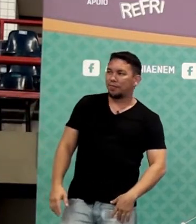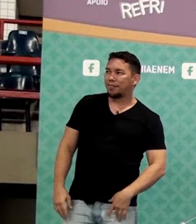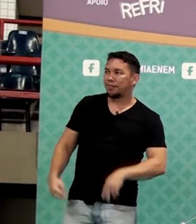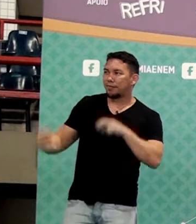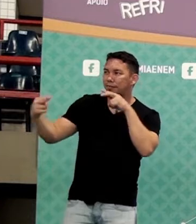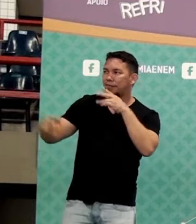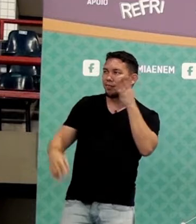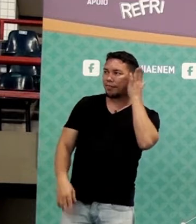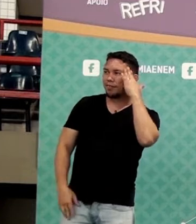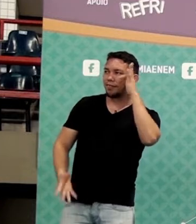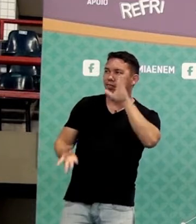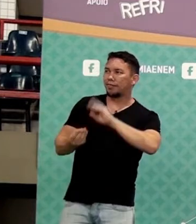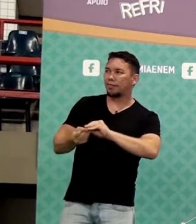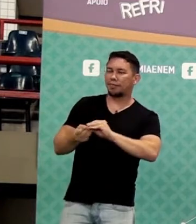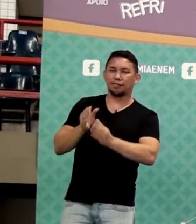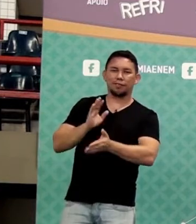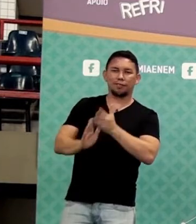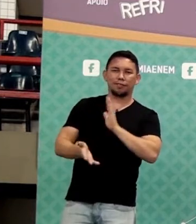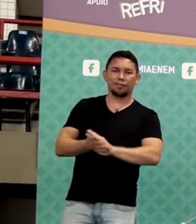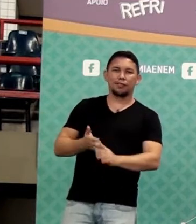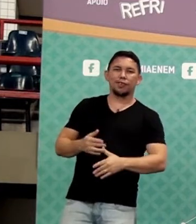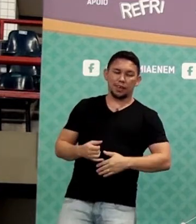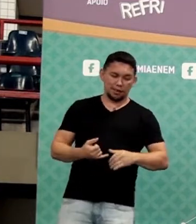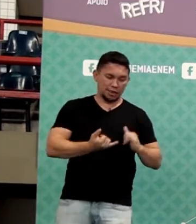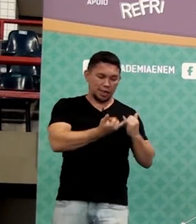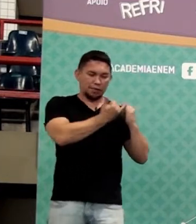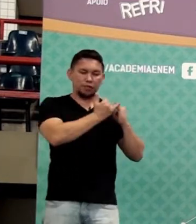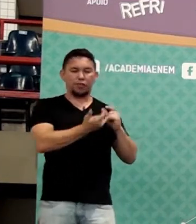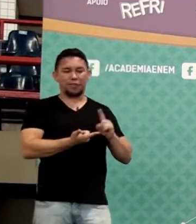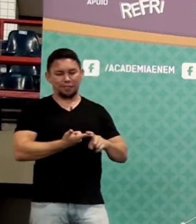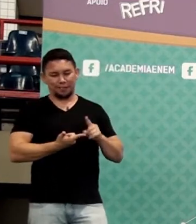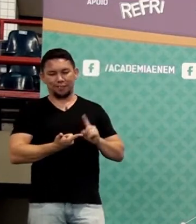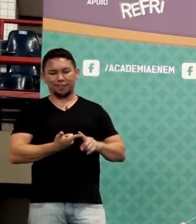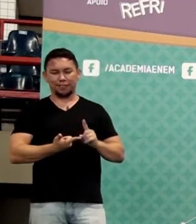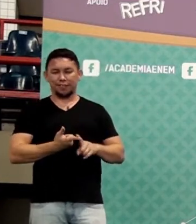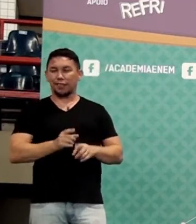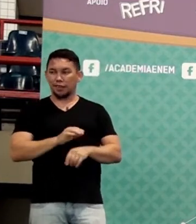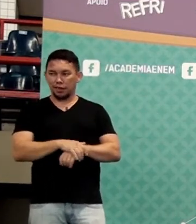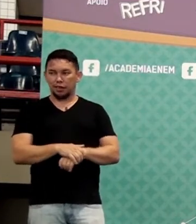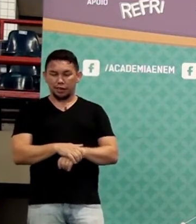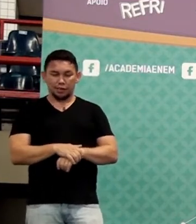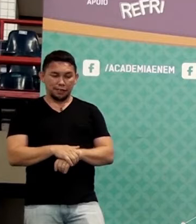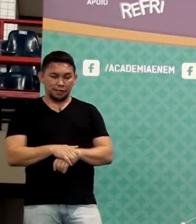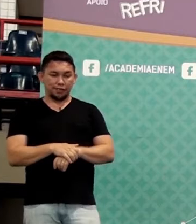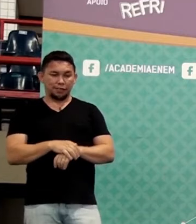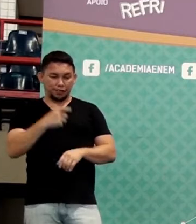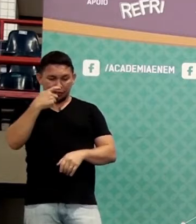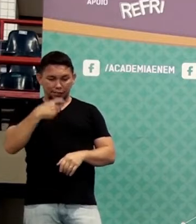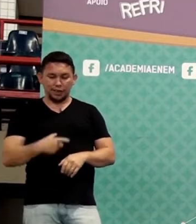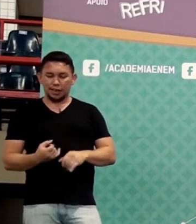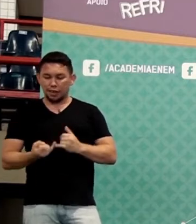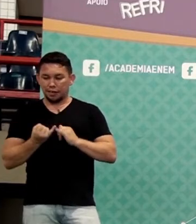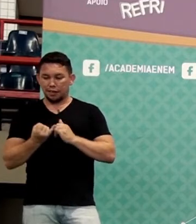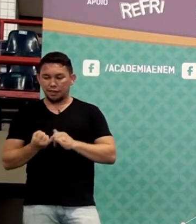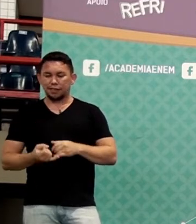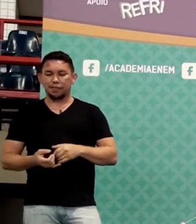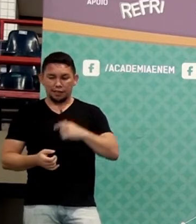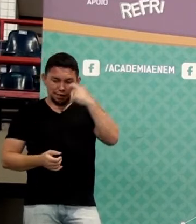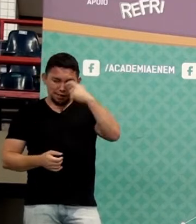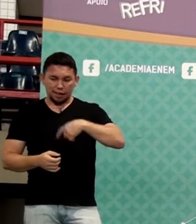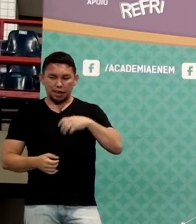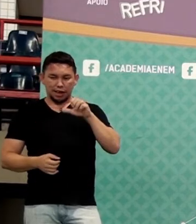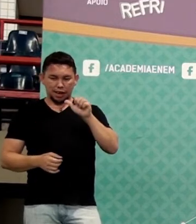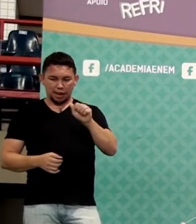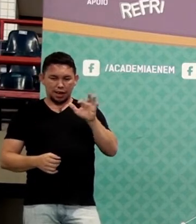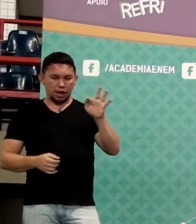tudo. A pessoa fofoqueira também, né? A pessoa, quando eu digo a fofoqueira, é a pessoa,